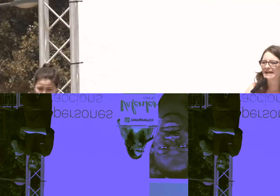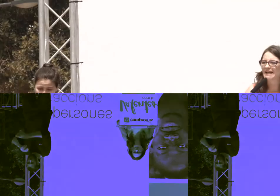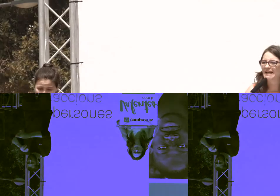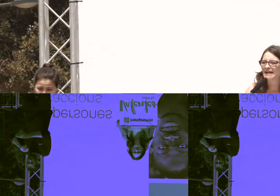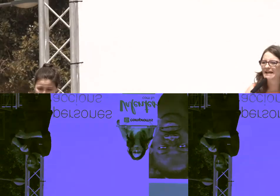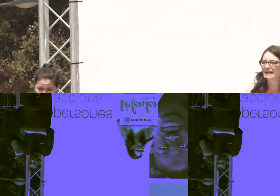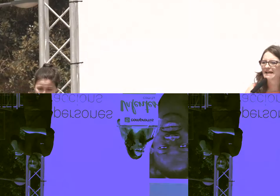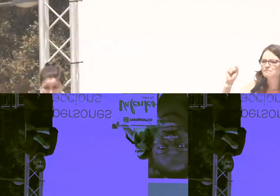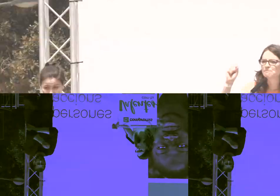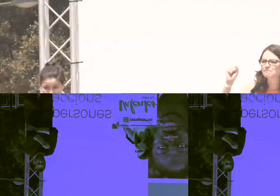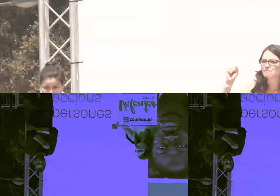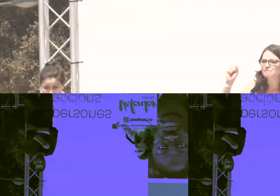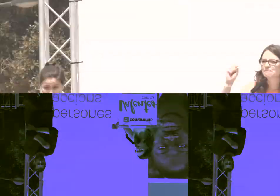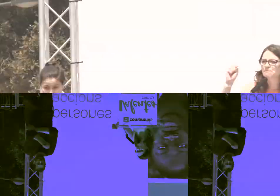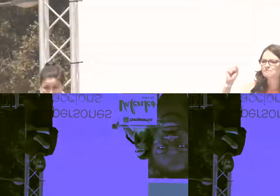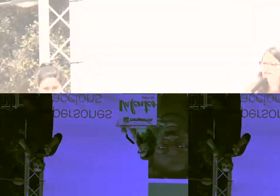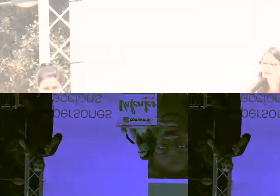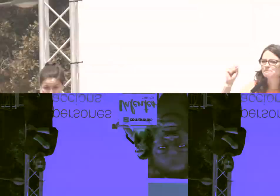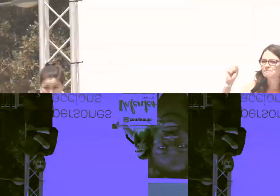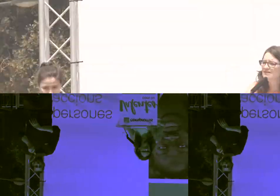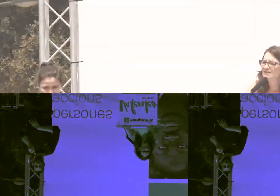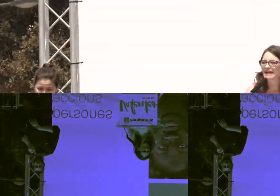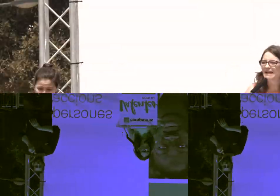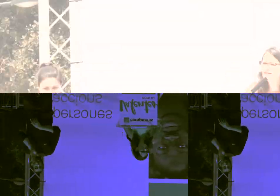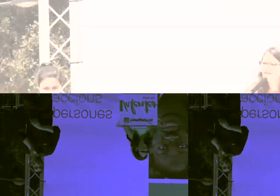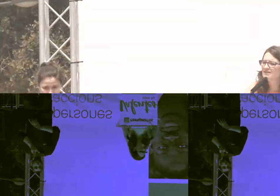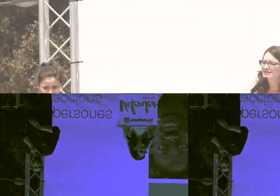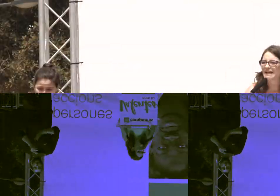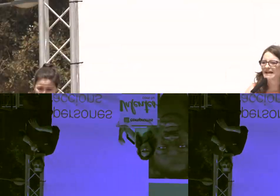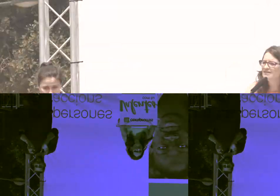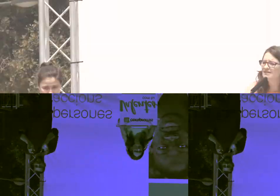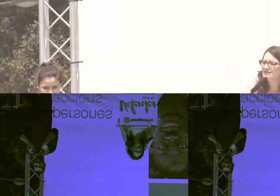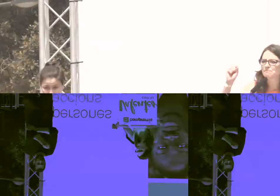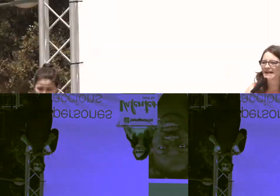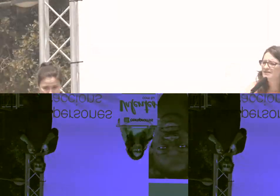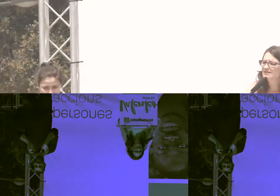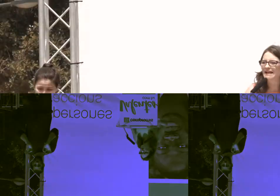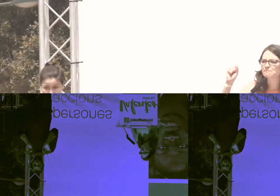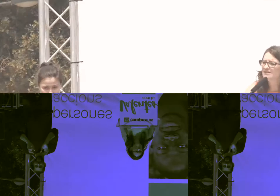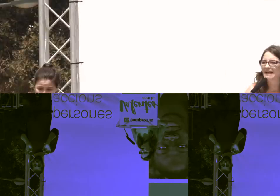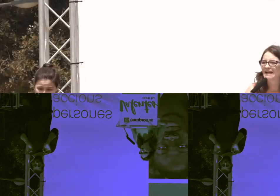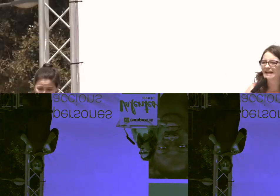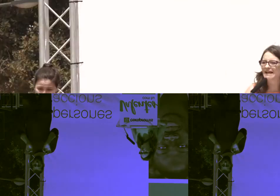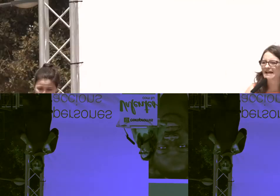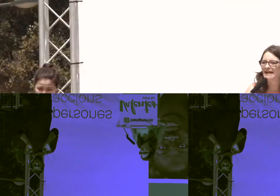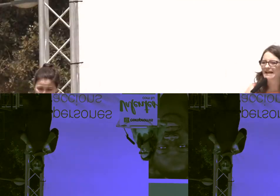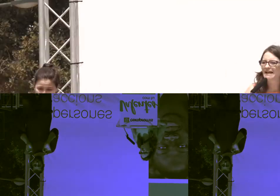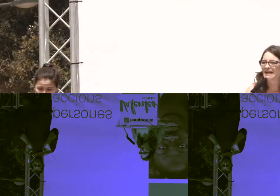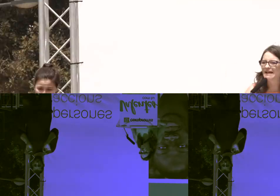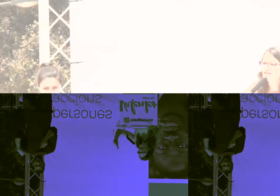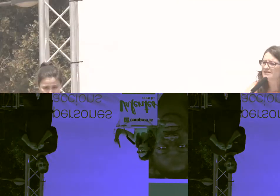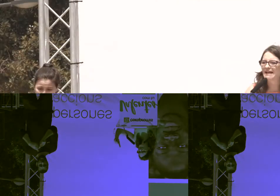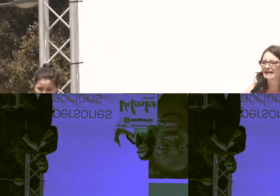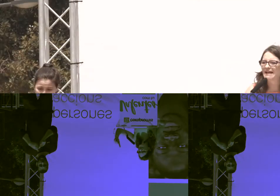sobre corrupció. Corrupció valenciana, deien. I ens van passar també molt de temps dient no, no, no és corrupció